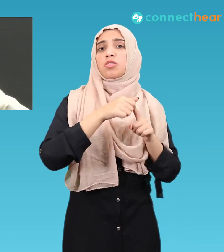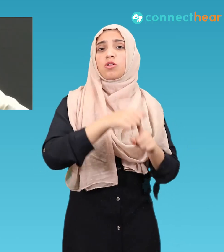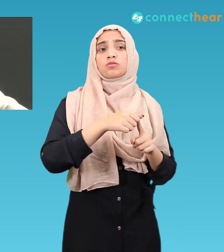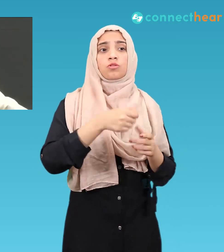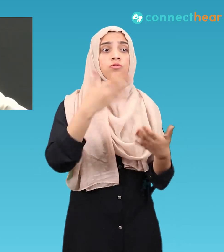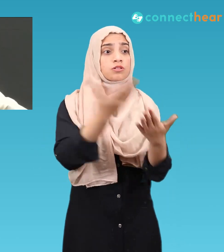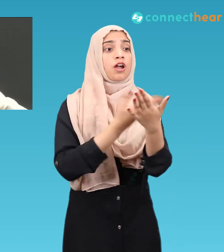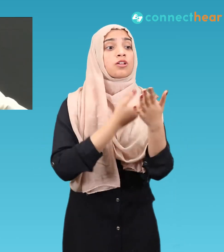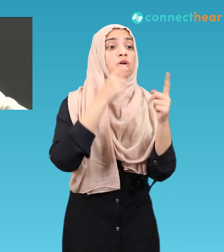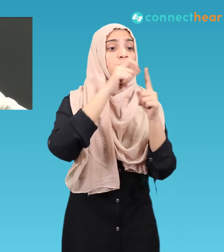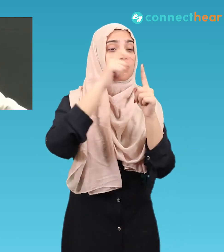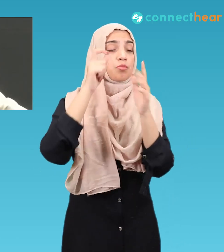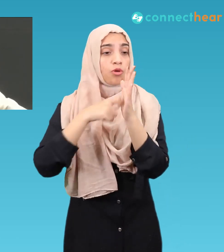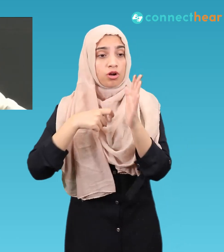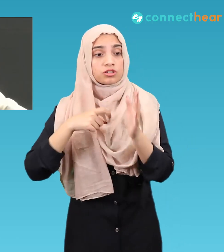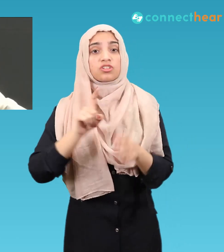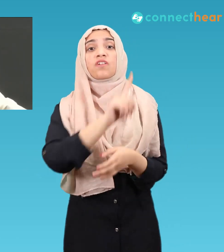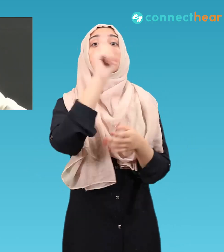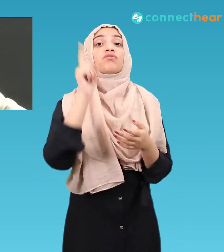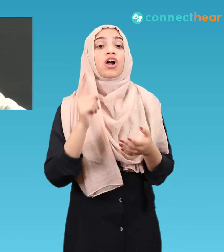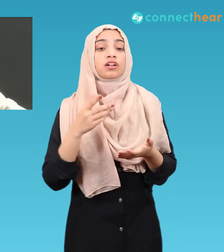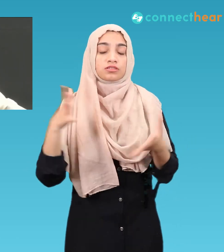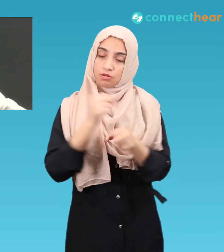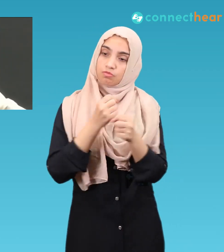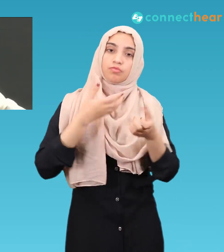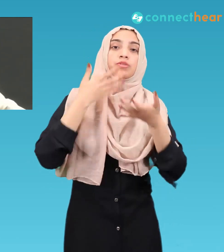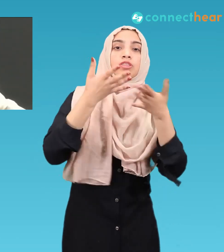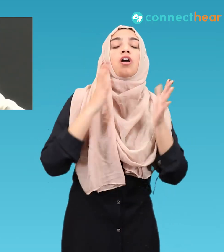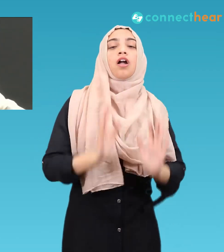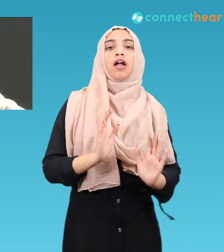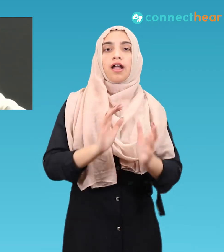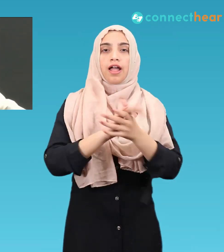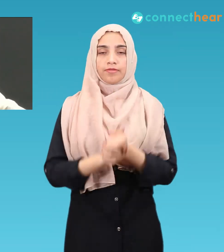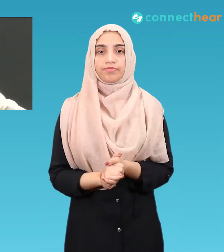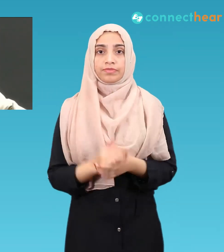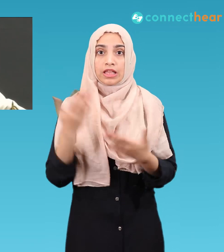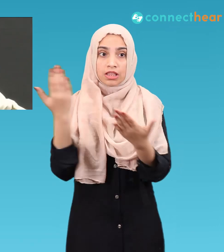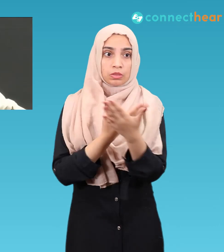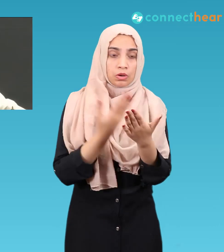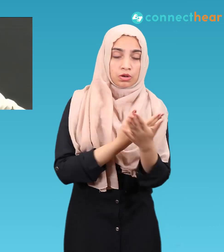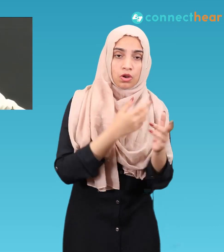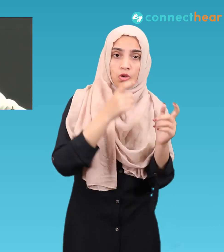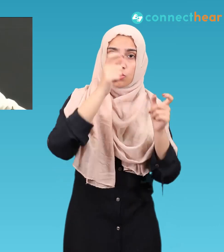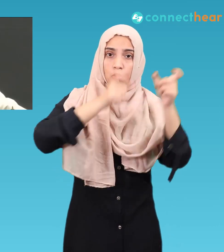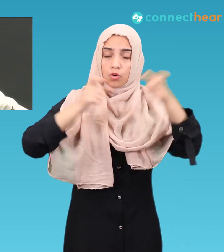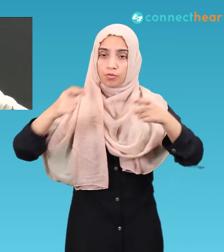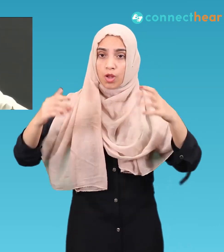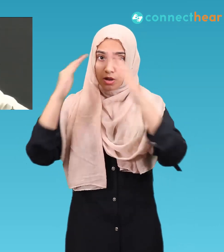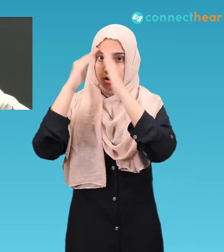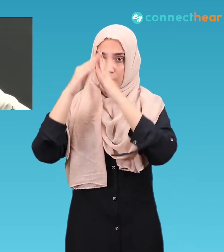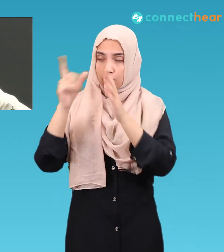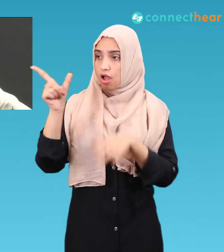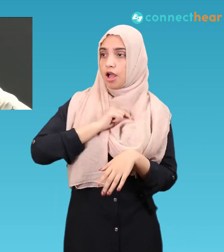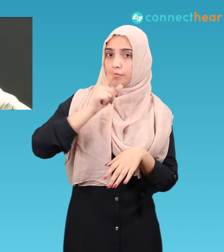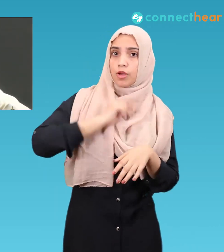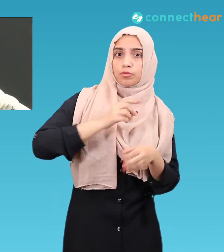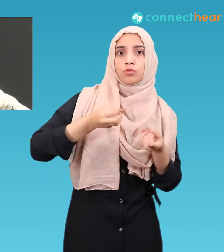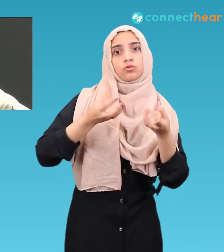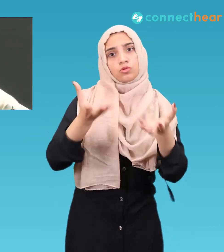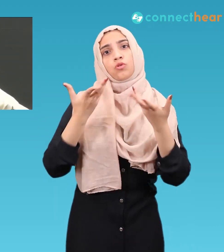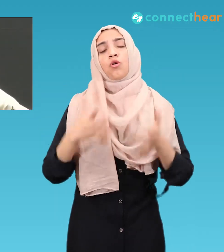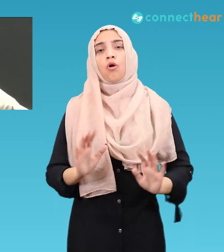کی کمی ہے، بڑے کم لوگوں کے پاس اپنے گھر ہیں، تو اس کی بہت بڑی ڈیمانڈ ہے۔ لیکن انشاءاللہ یہ جو آج آغاز ہو گیا